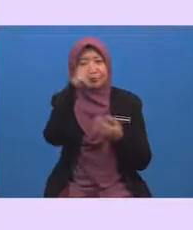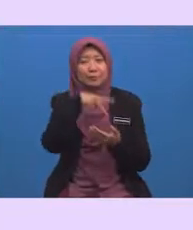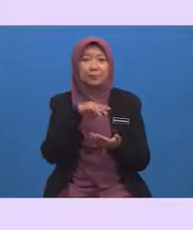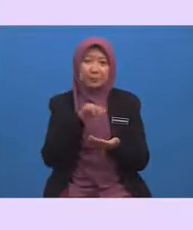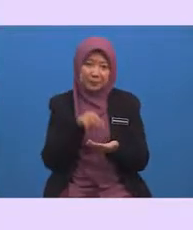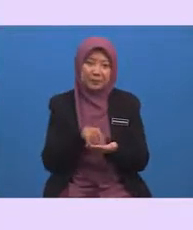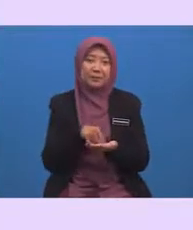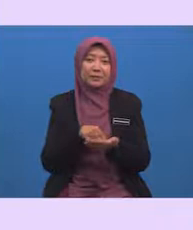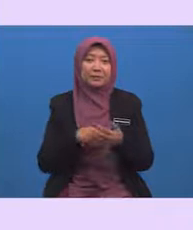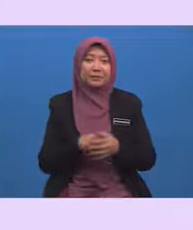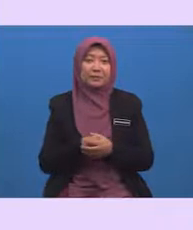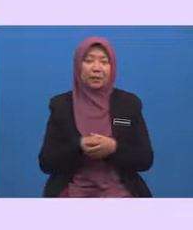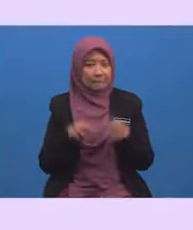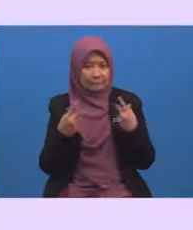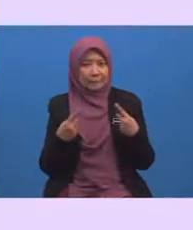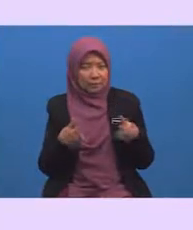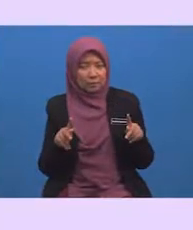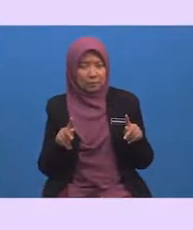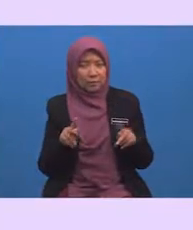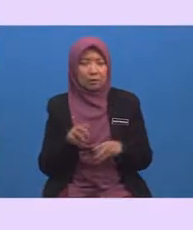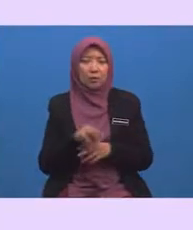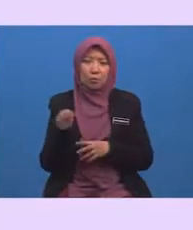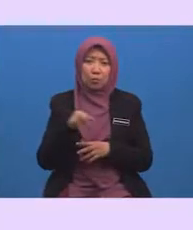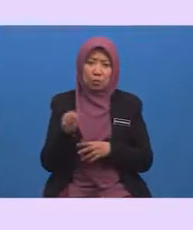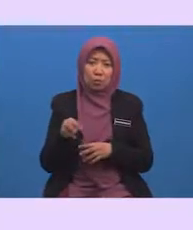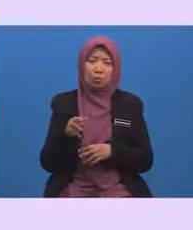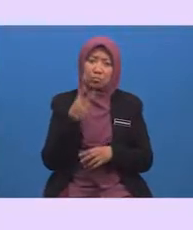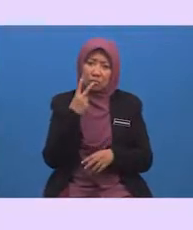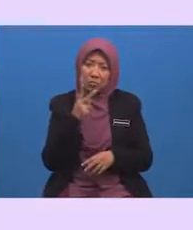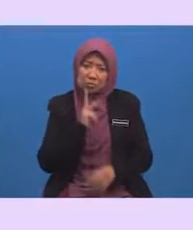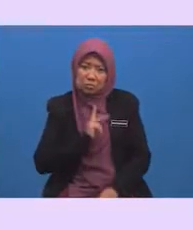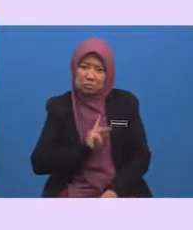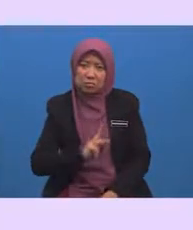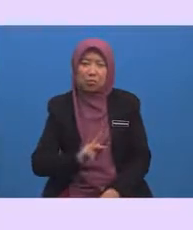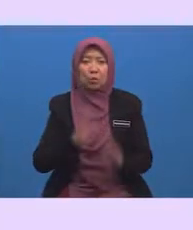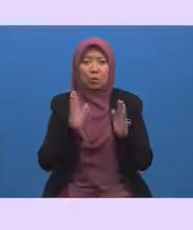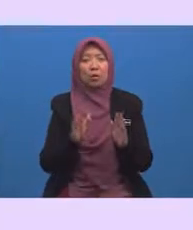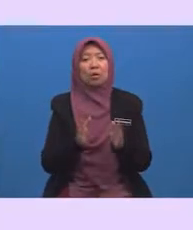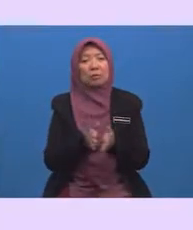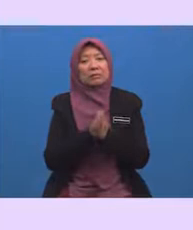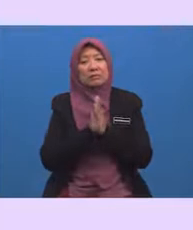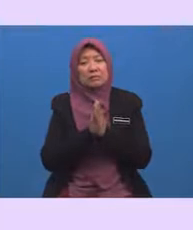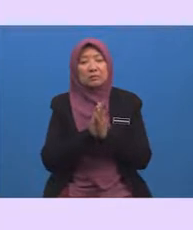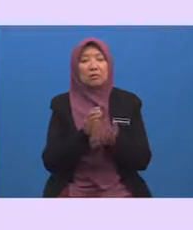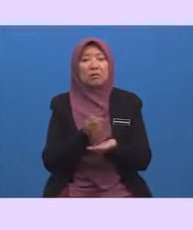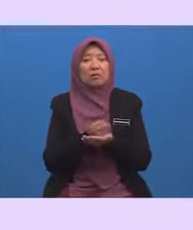ini. Pernah tak murid-murid berasa kasihan terhadap orang yang meminta